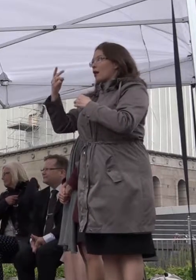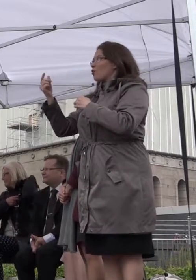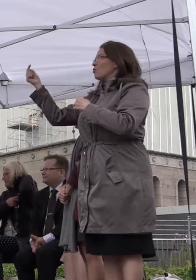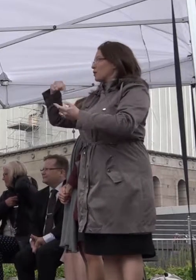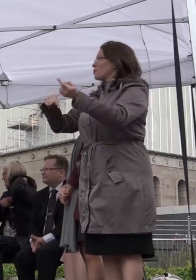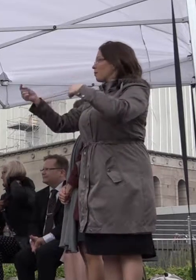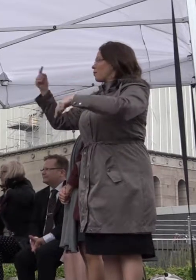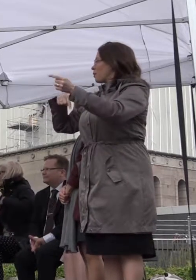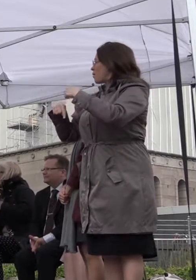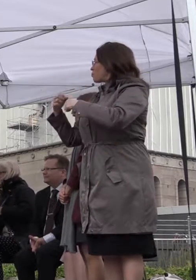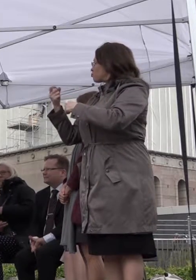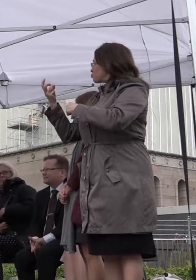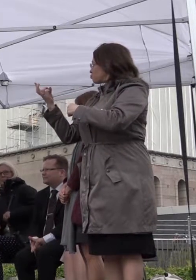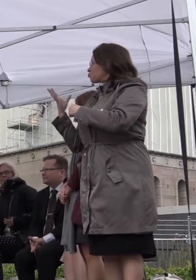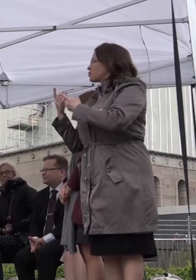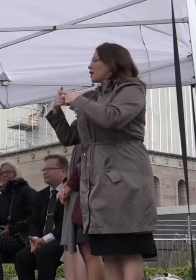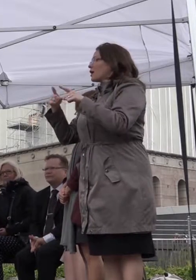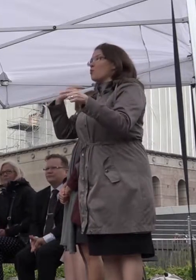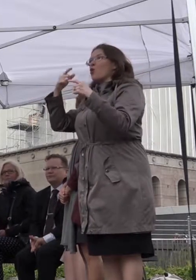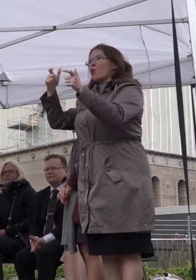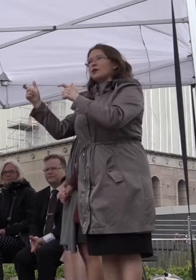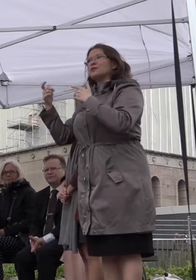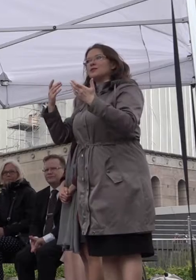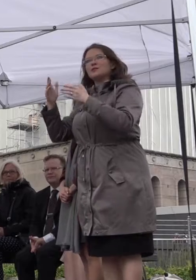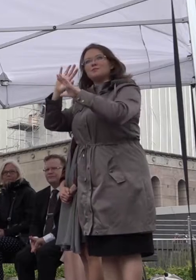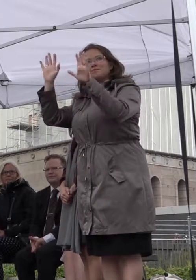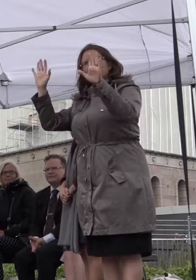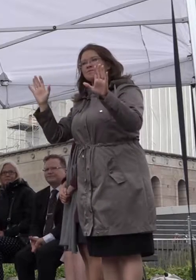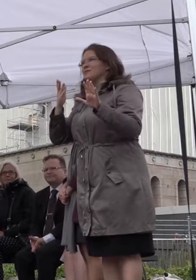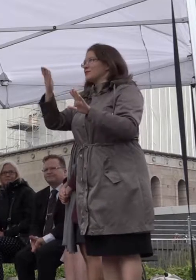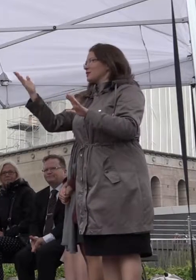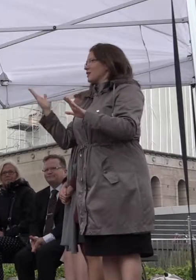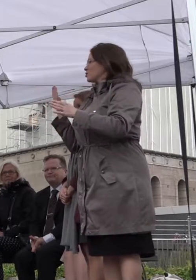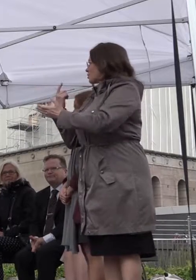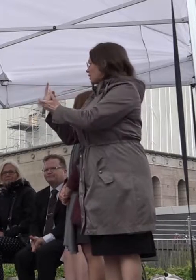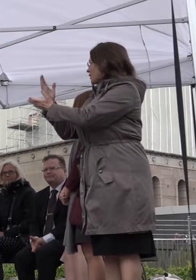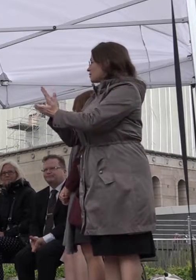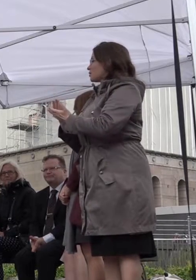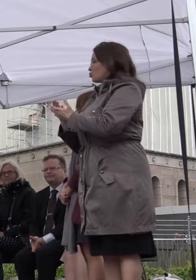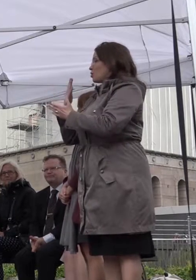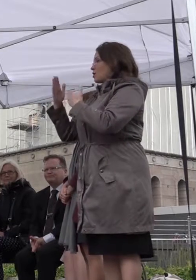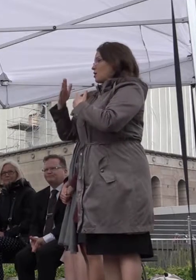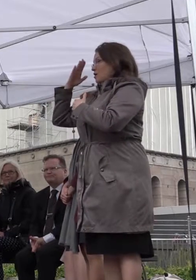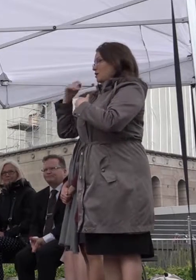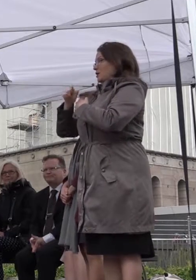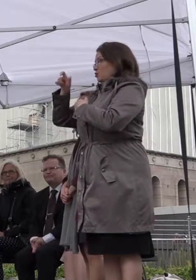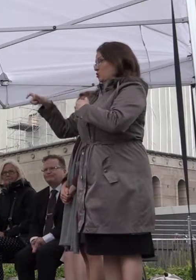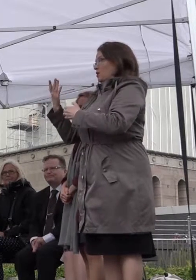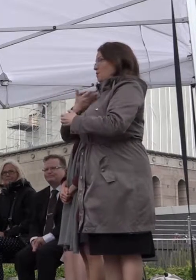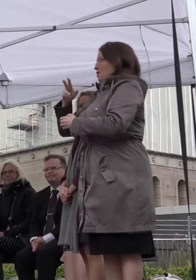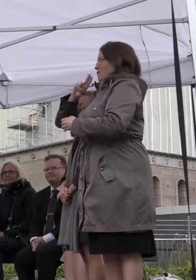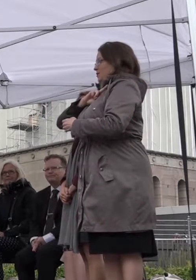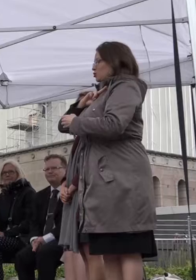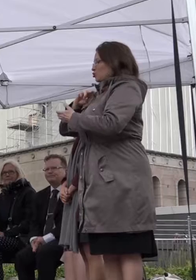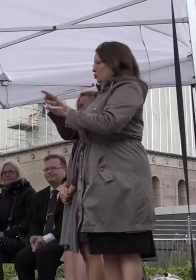kourallisenkin verran useista eri puolueista. Se on erittäin tärkeää, sillä teillä on paljon vastuuta sopimuksen